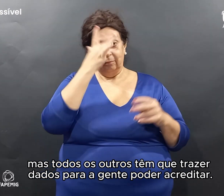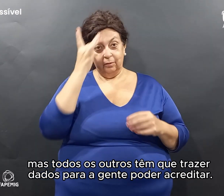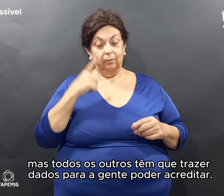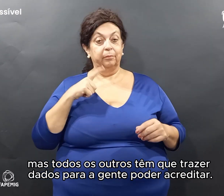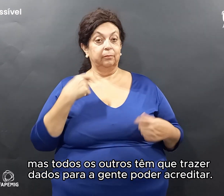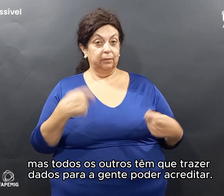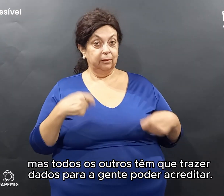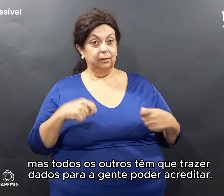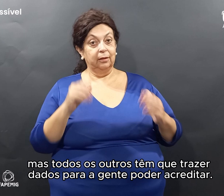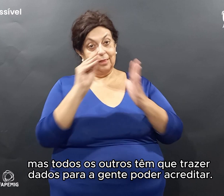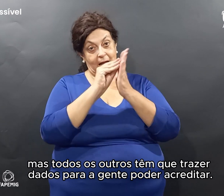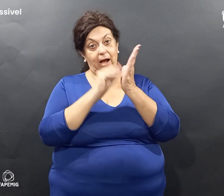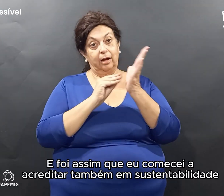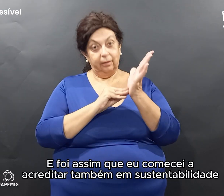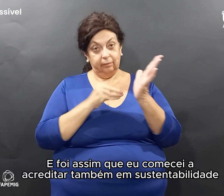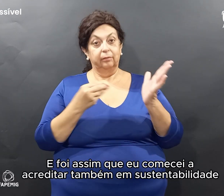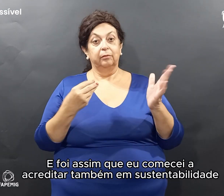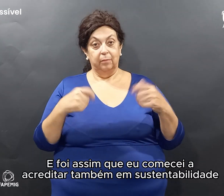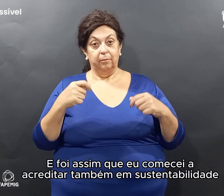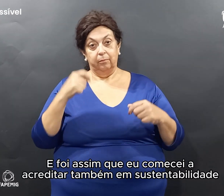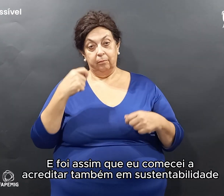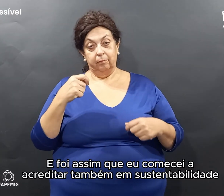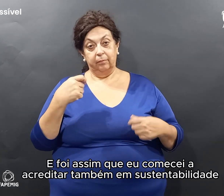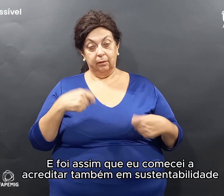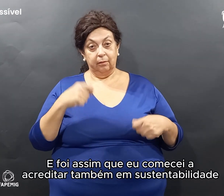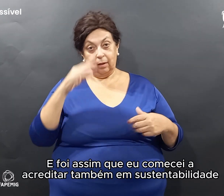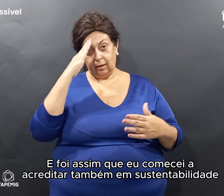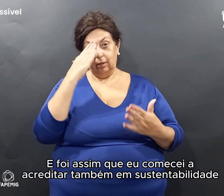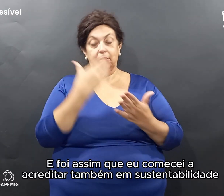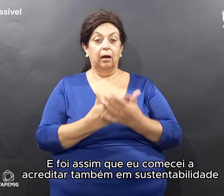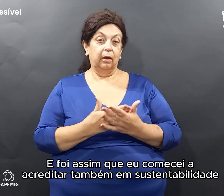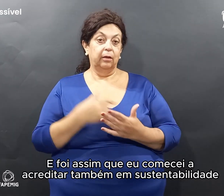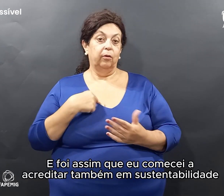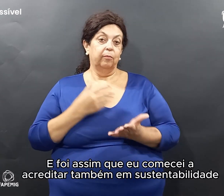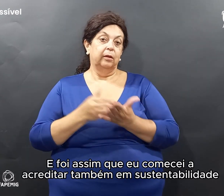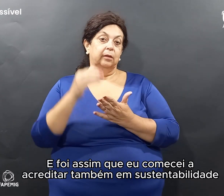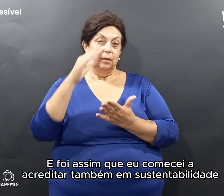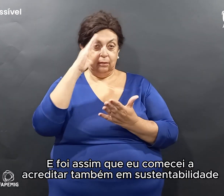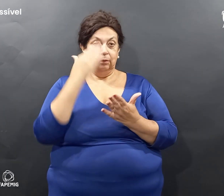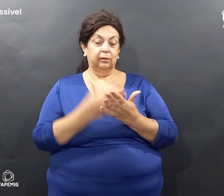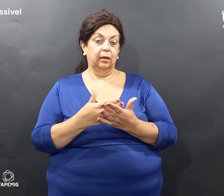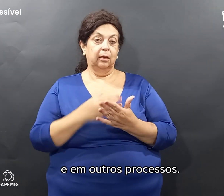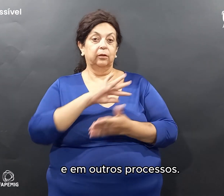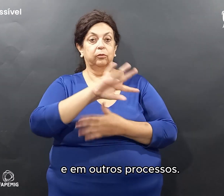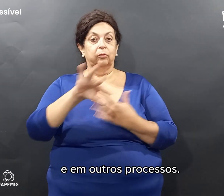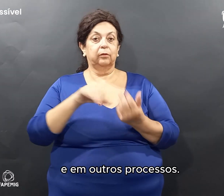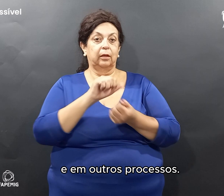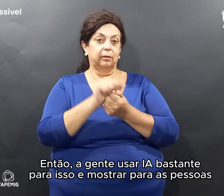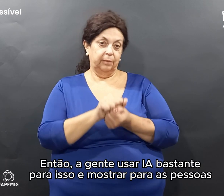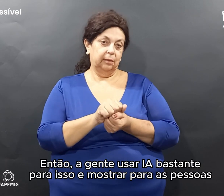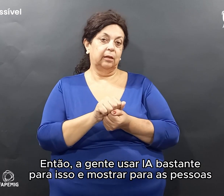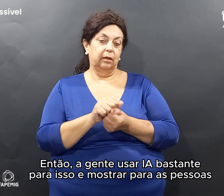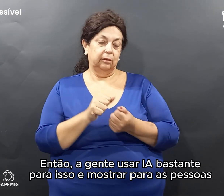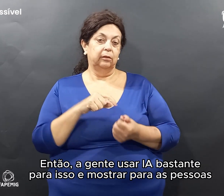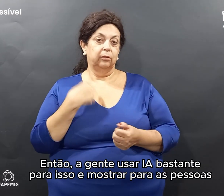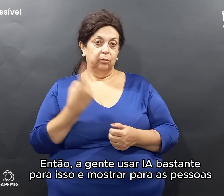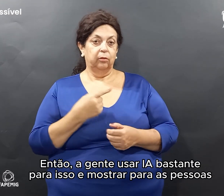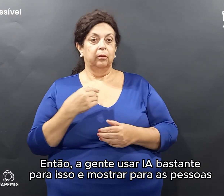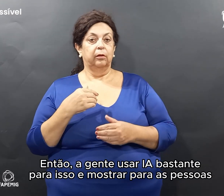gente poder acreditar, né? E foi assim que eu comecei a acreditar também em sustentabilidade. em outros processos. Então, a gente usar a IA